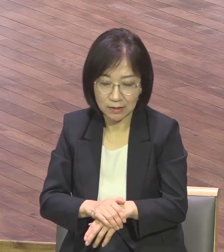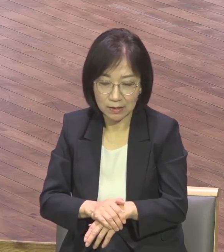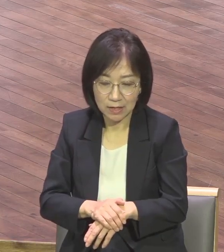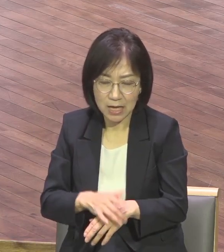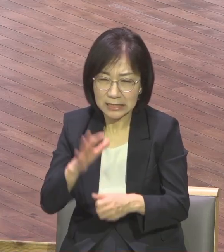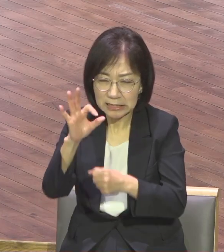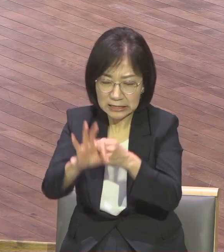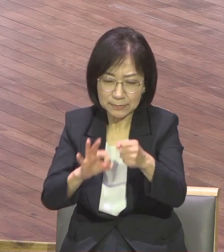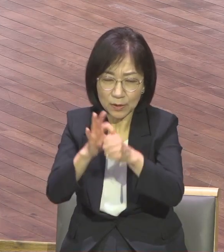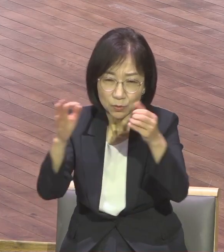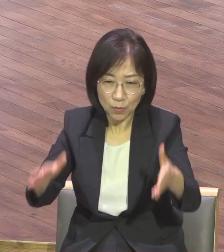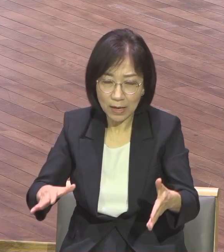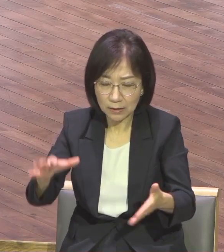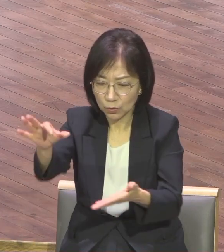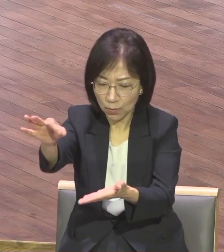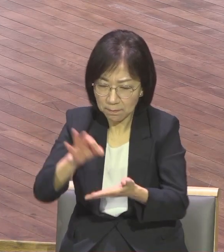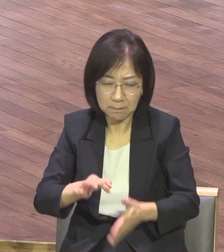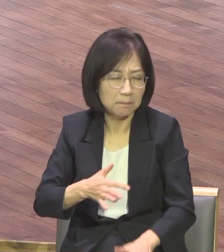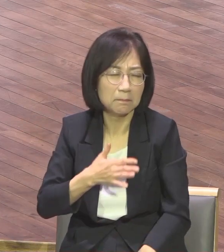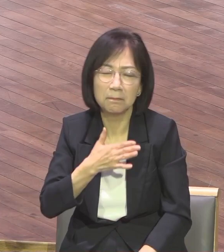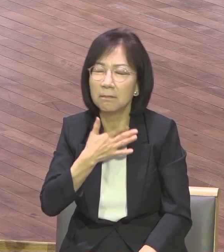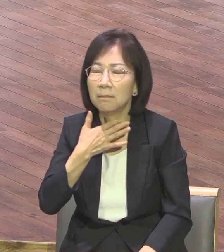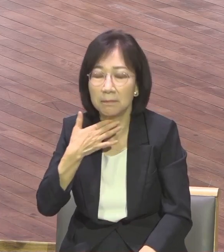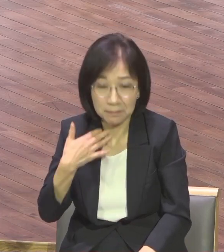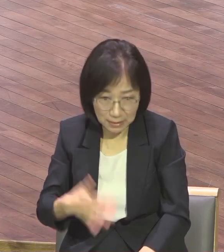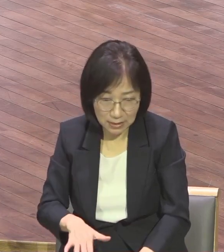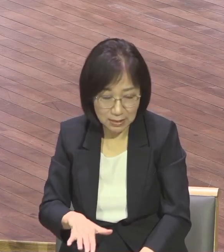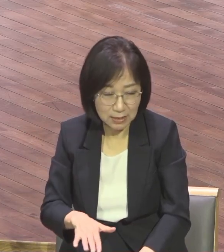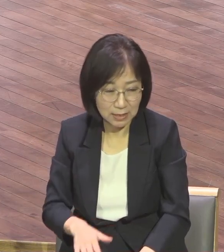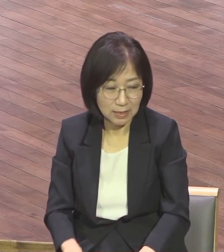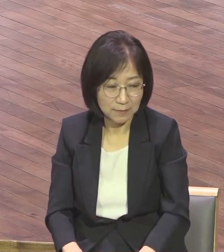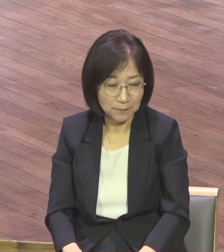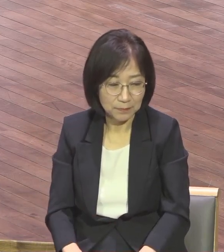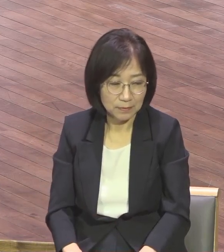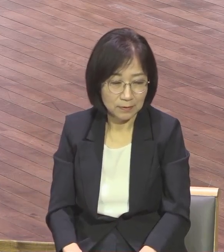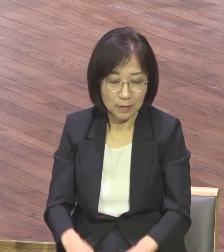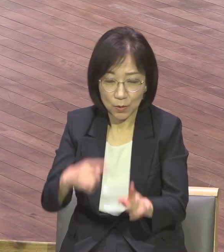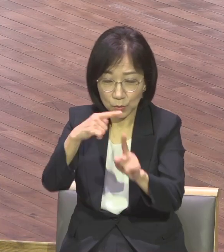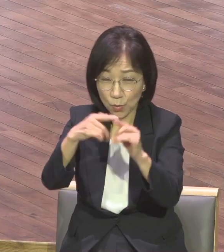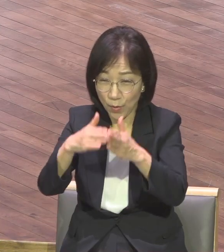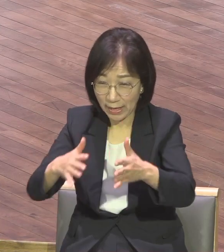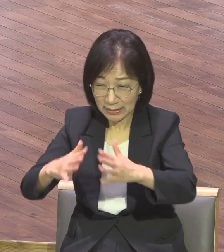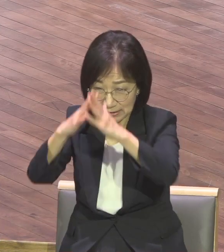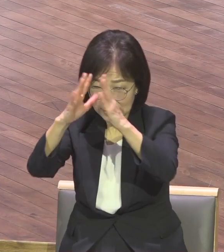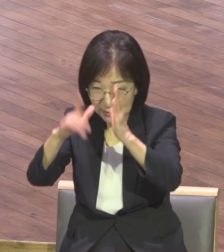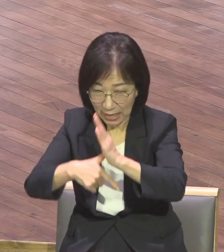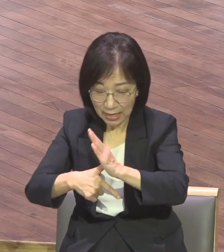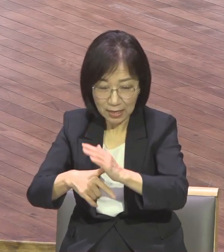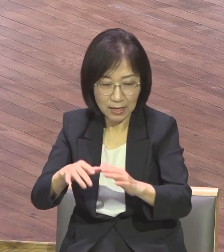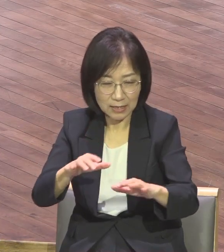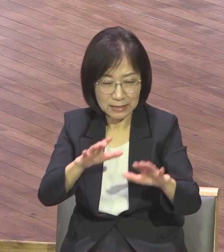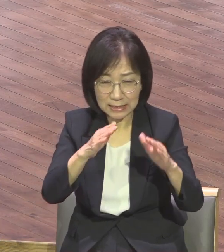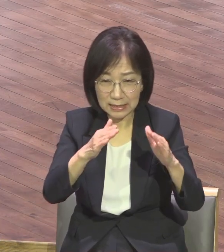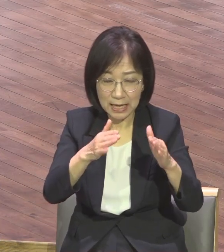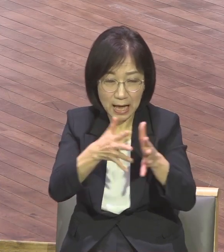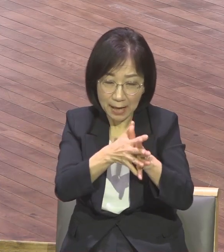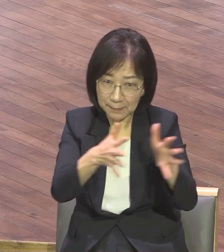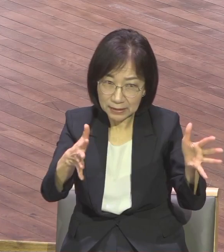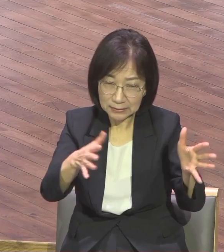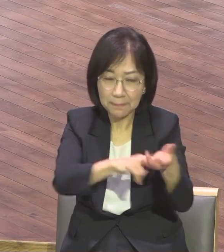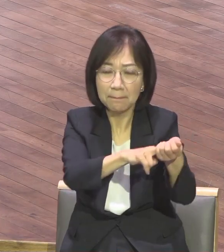없어요. 헌금 1위였습니다. 교회 지을 때 다 팔아봤죠. 사골세 들어갔습니다. 삼천리 아파트